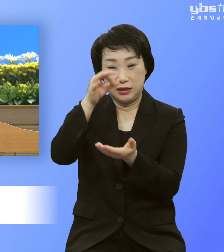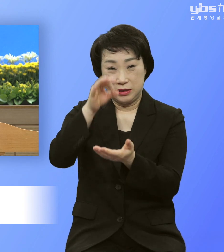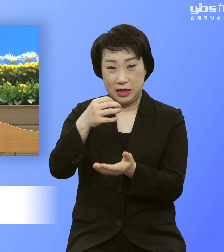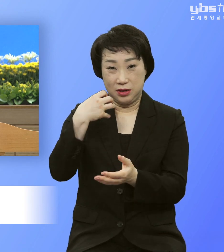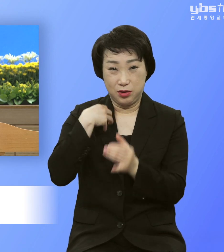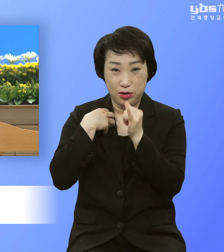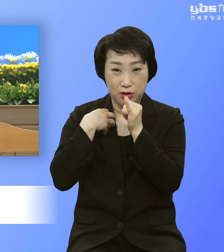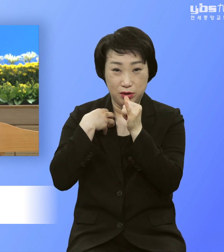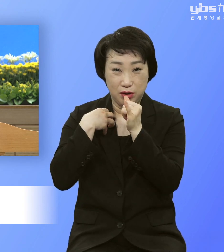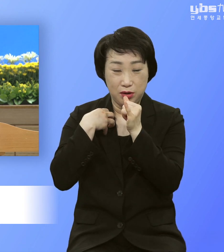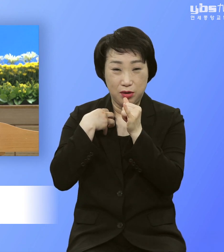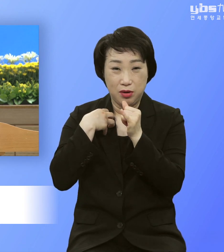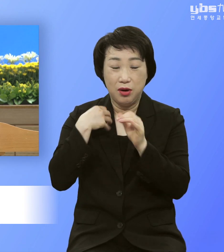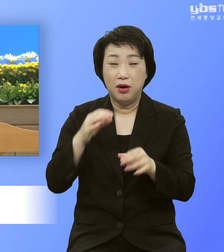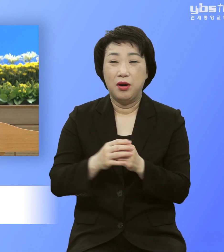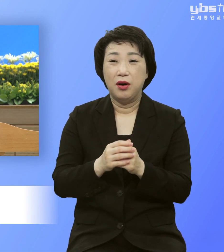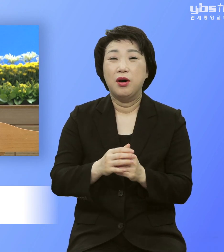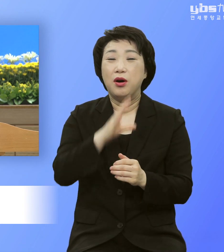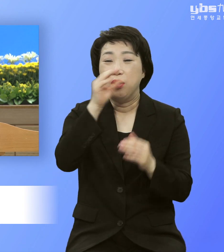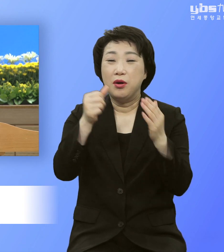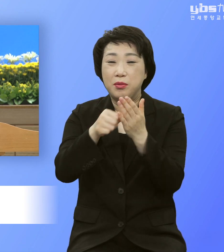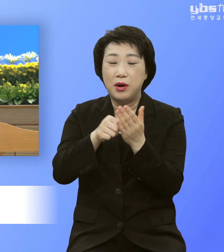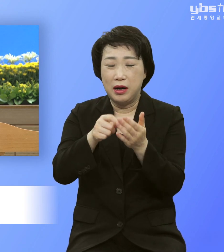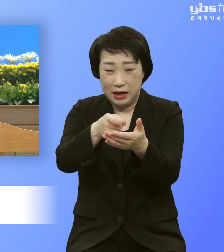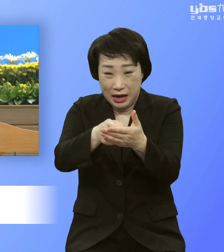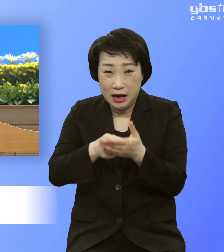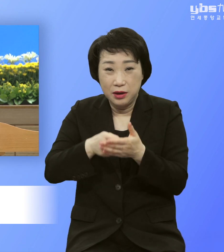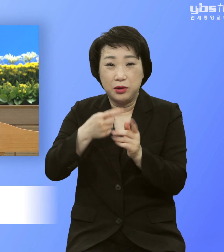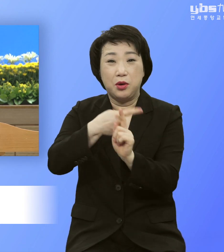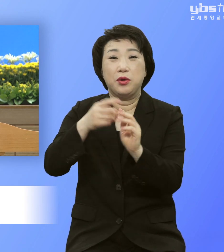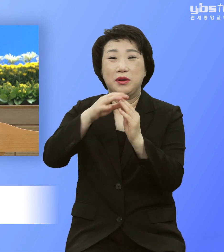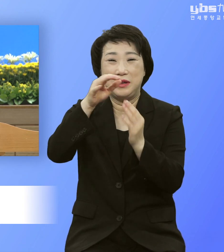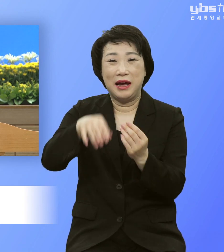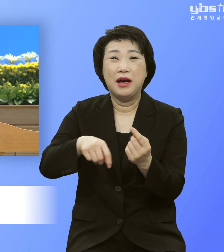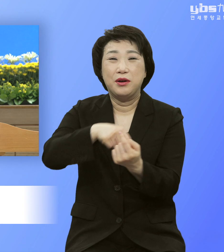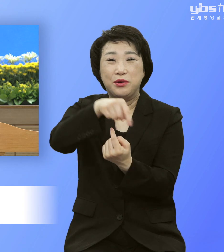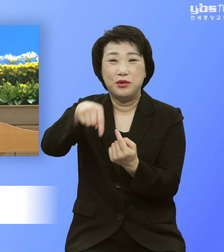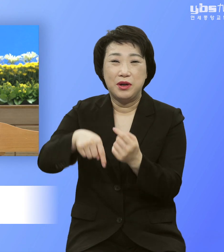성물을 아껴가면서 교회 살림살이를 했잖아요.